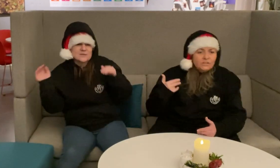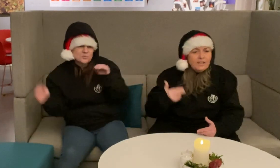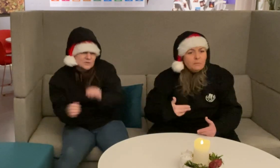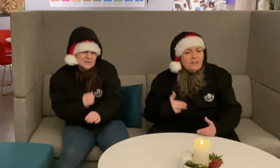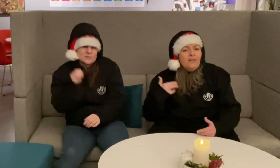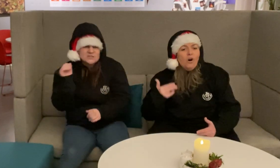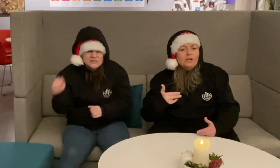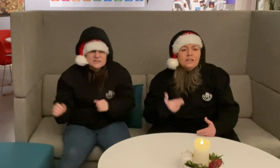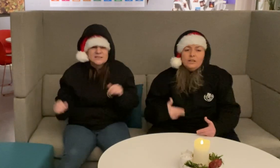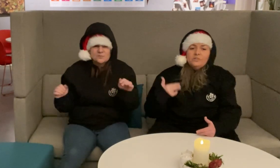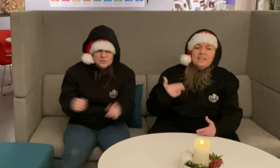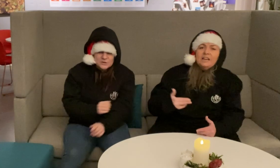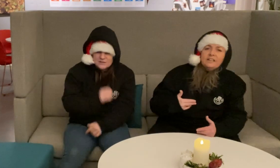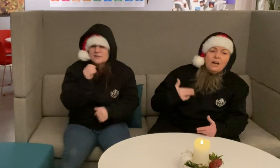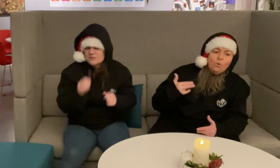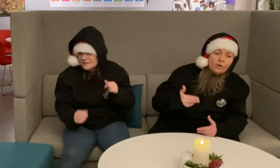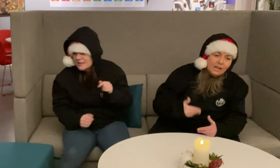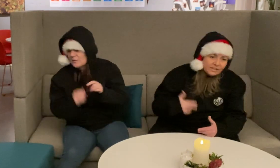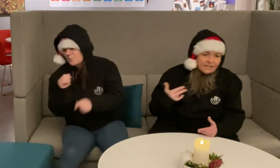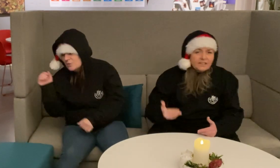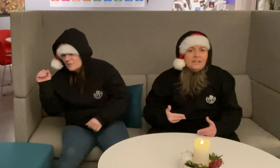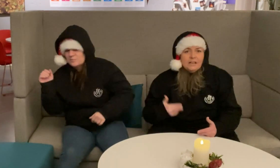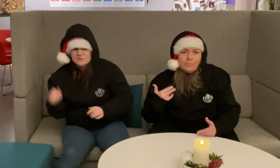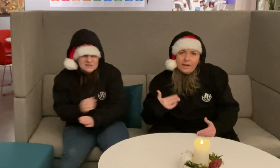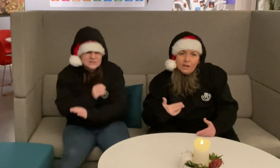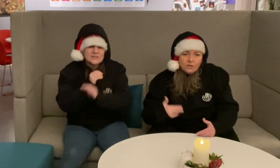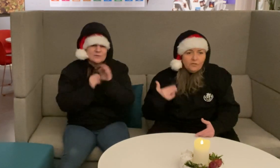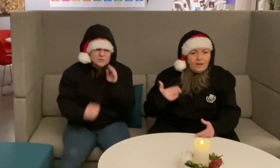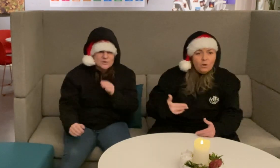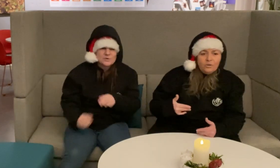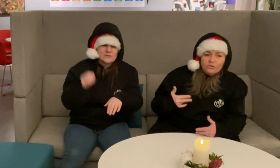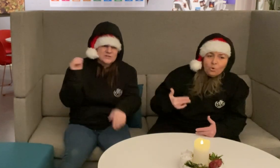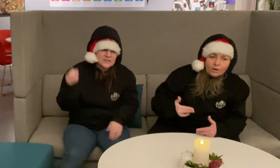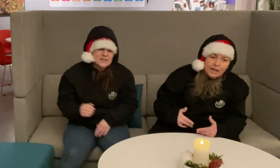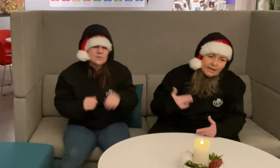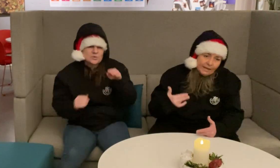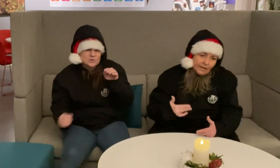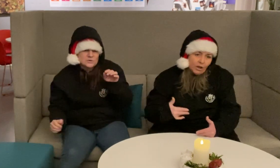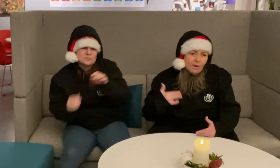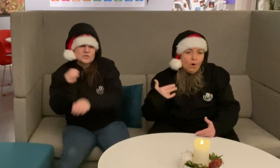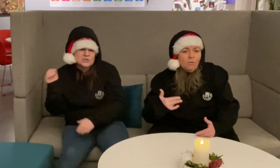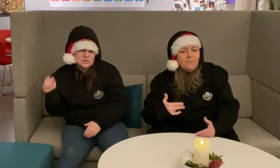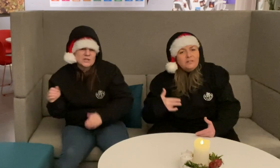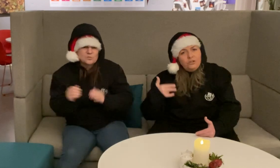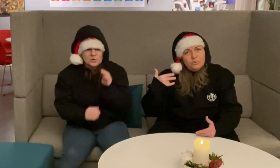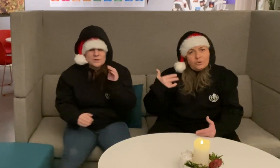Gina blev vald till Lucia detta år. Stackars Helena P, nu fäller hon en tår. Helena drömmer om att en ljustona